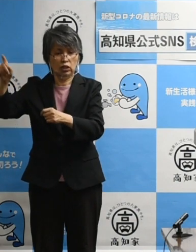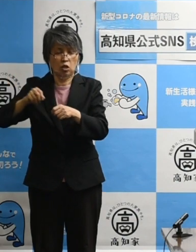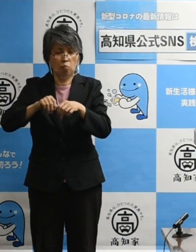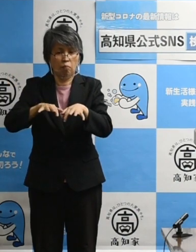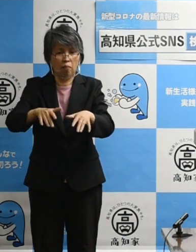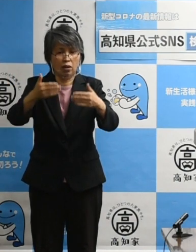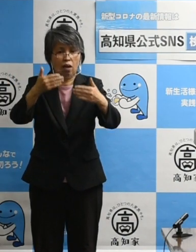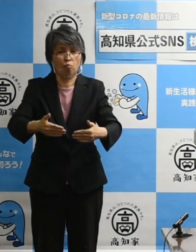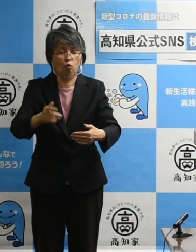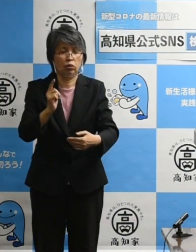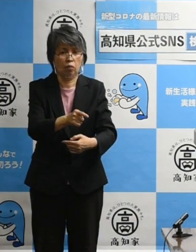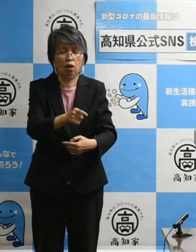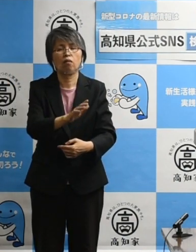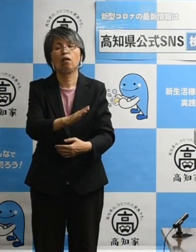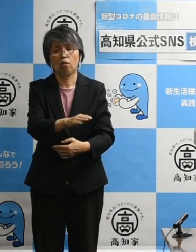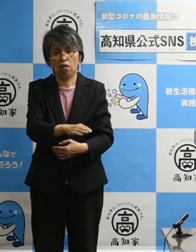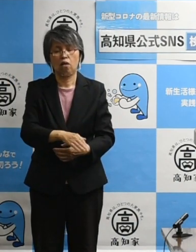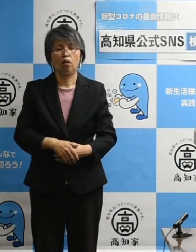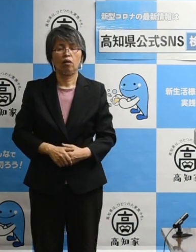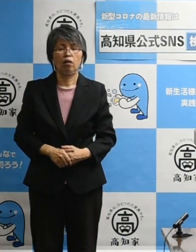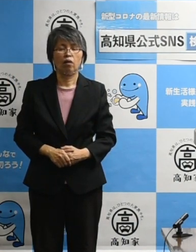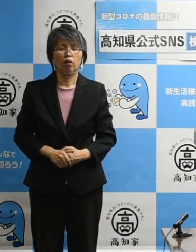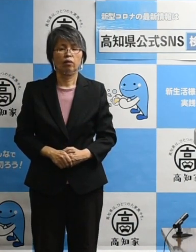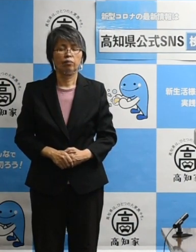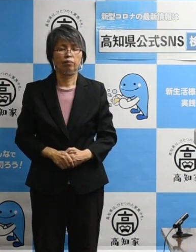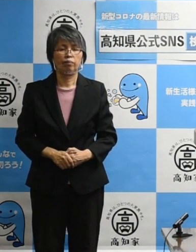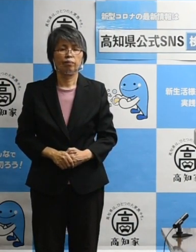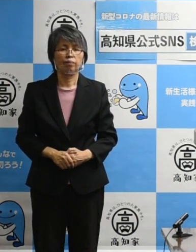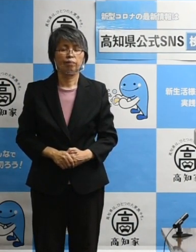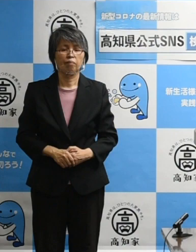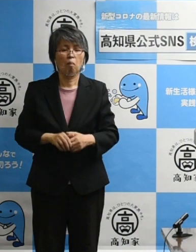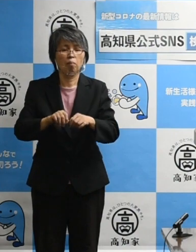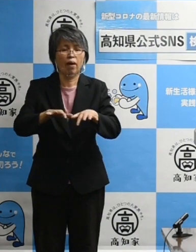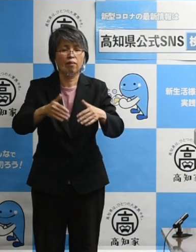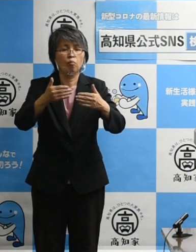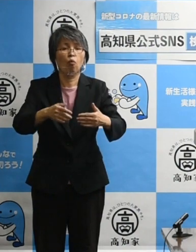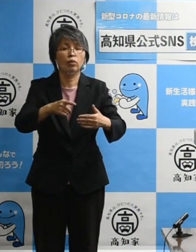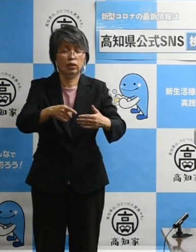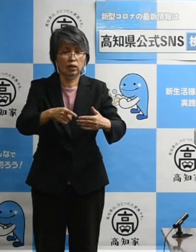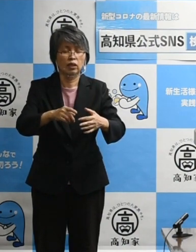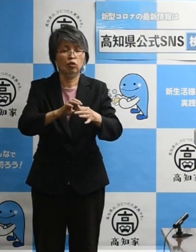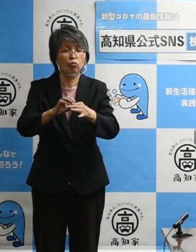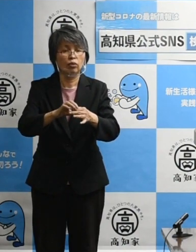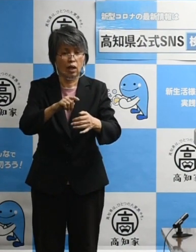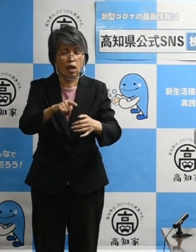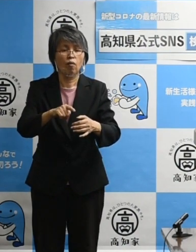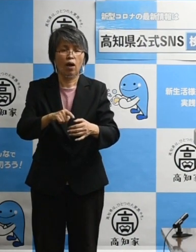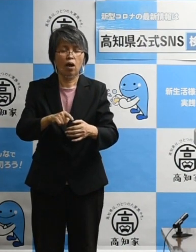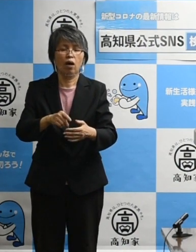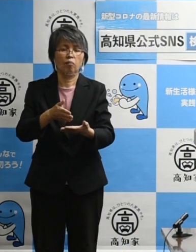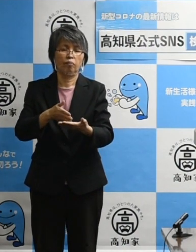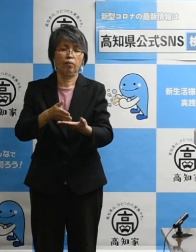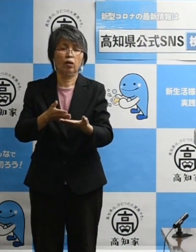が適用されたというところでございます。まあ、ちなみにまん延防止重点まん延防止等の重点措置について申し